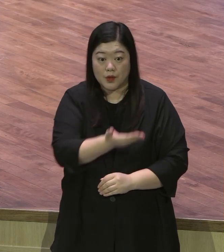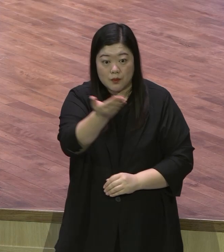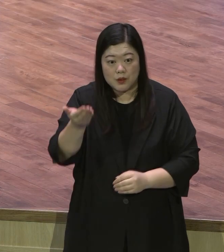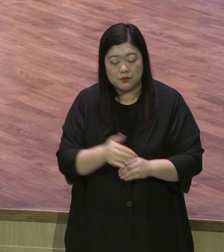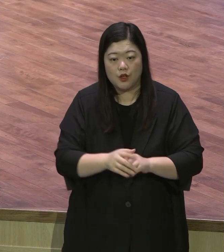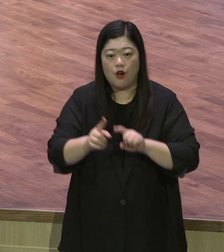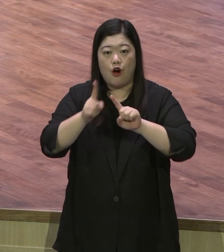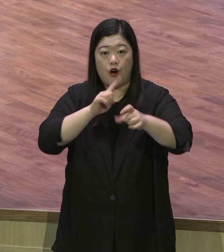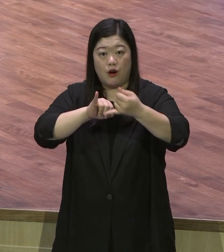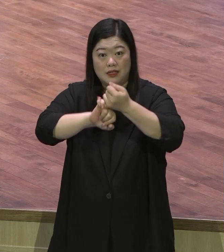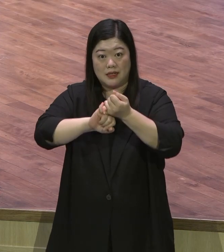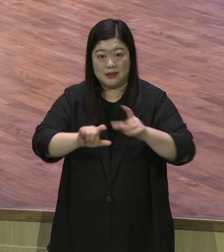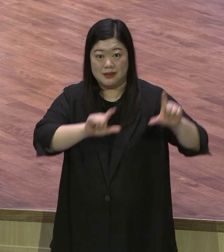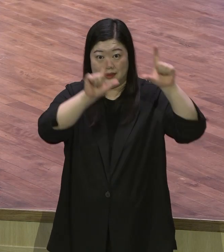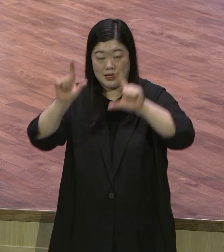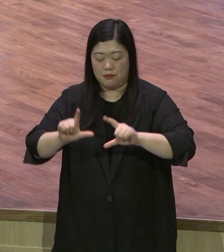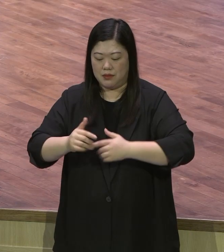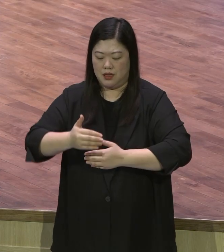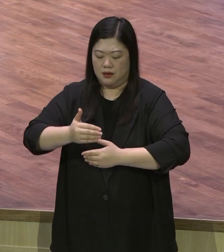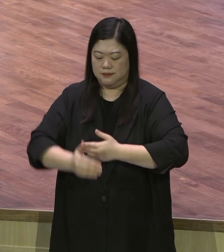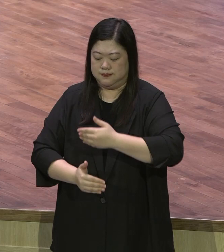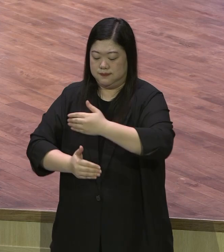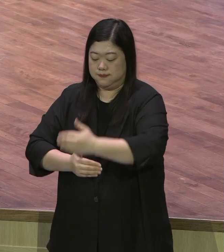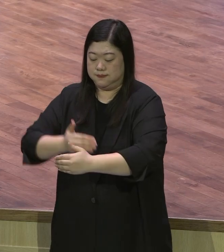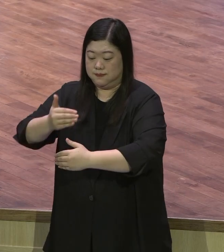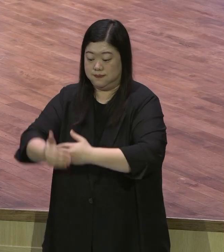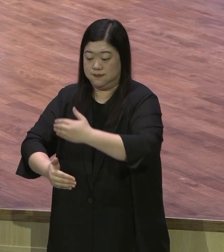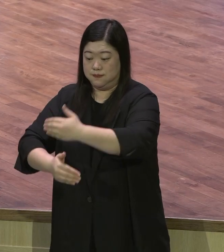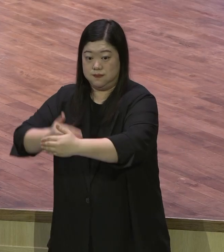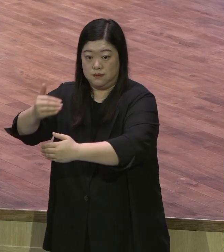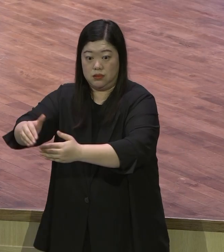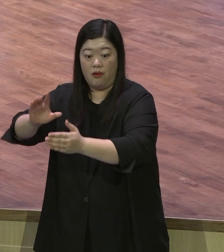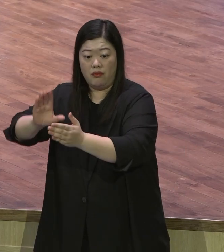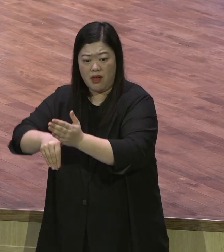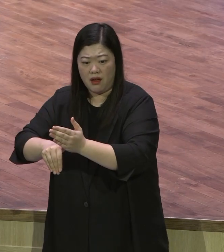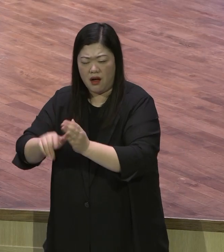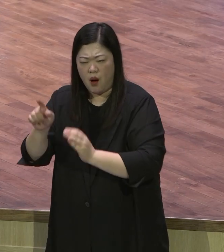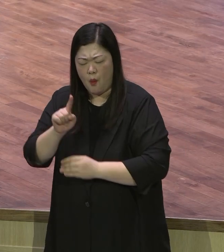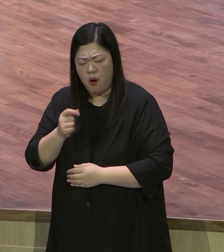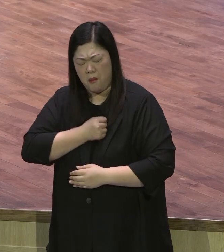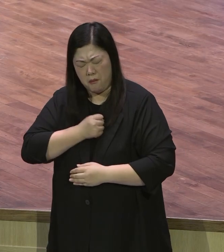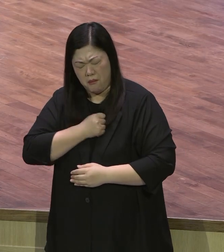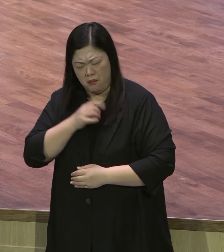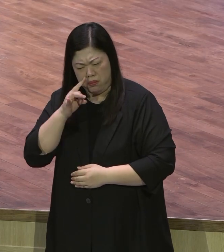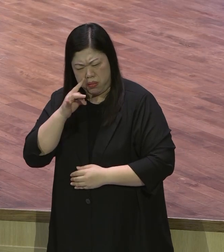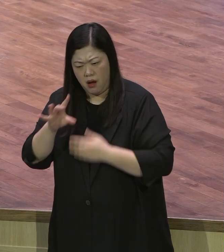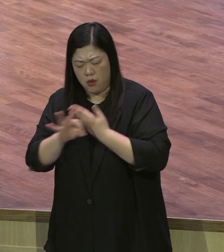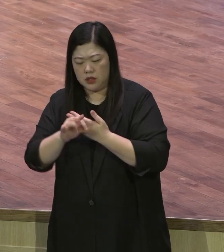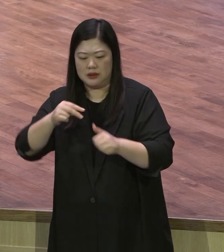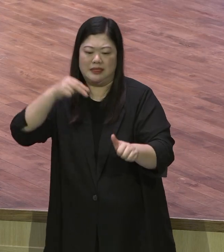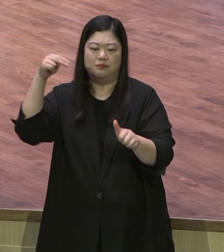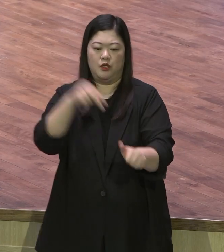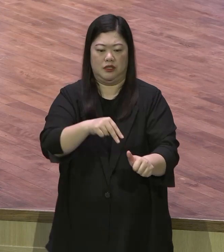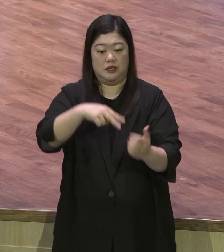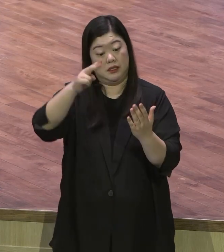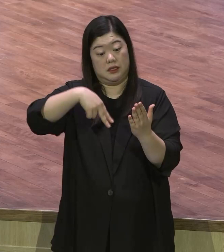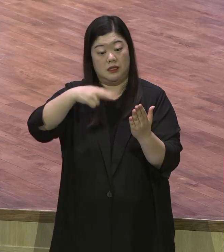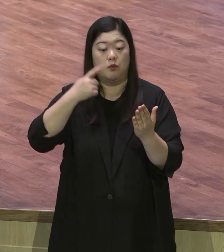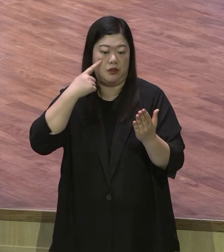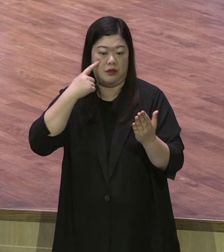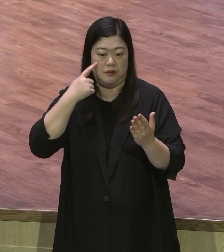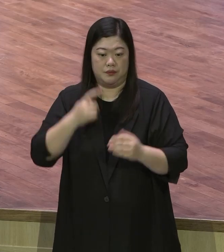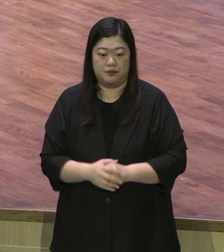언약의 여정의 정답 노트가 된다라는 말씀이에요. 특별히 신명기의 말씀은 이스라엘이 영적